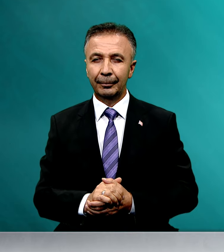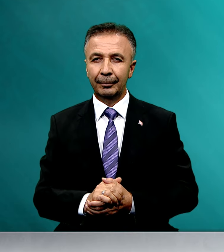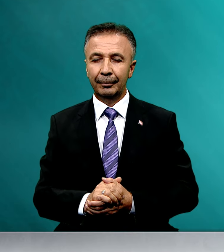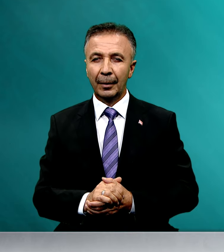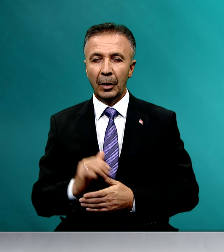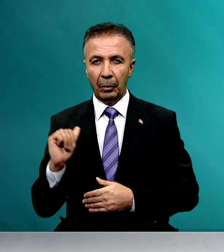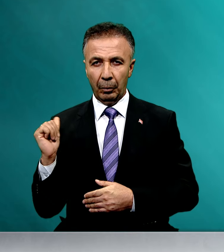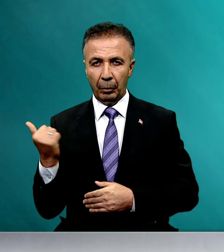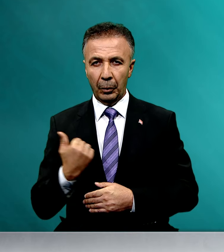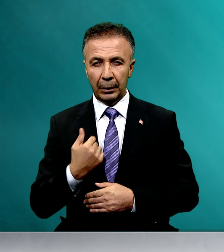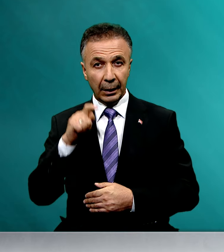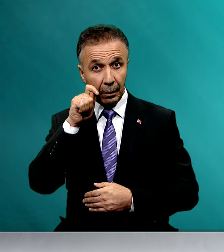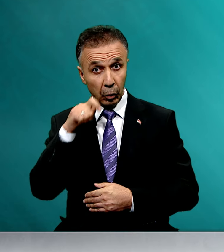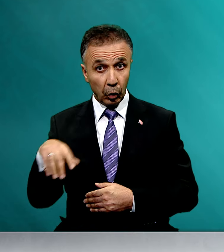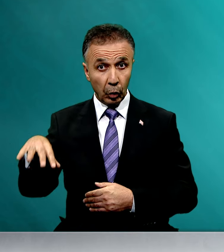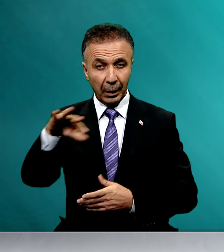Muhterem Müslümanlar!